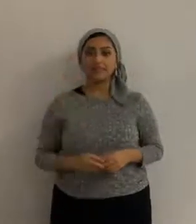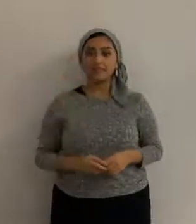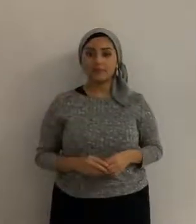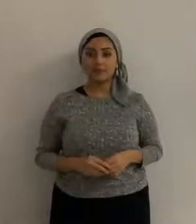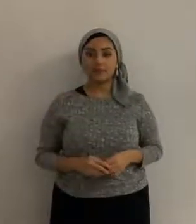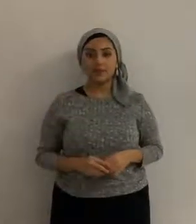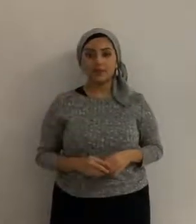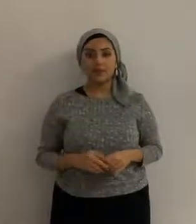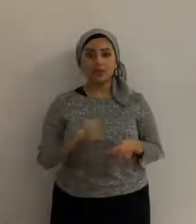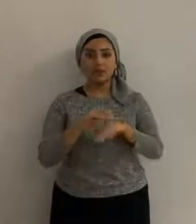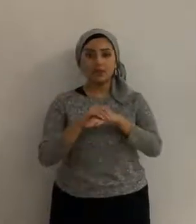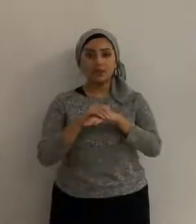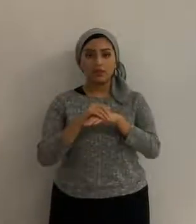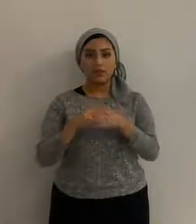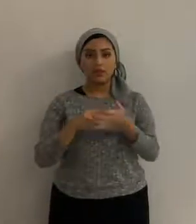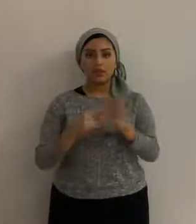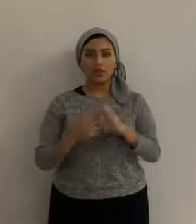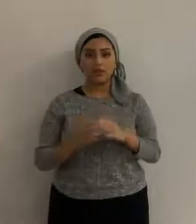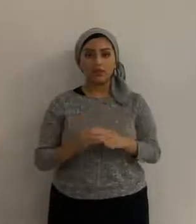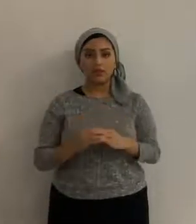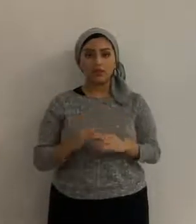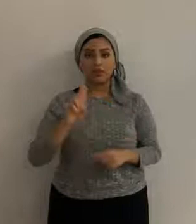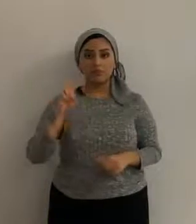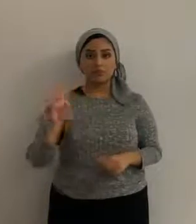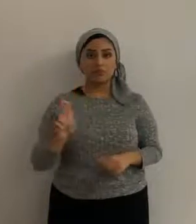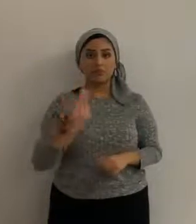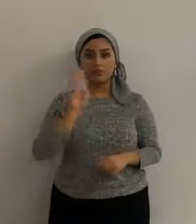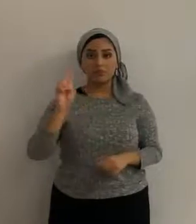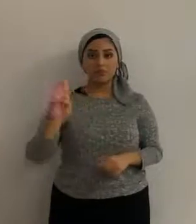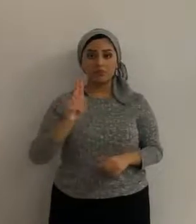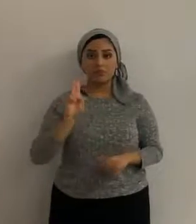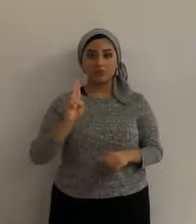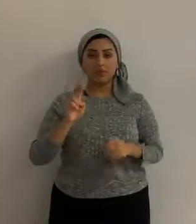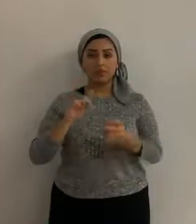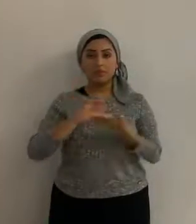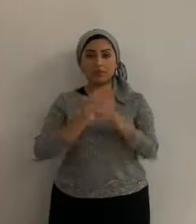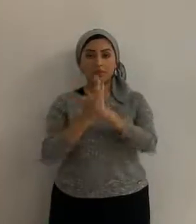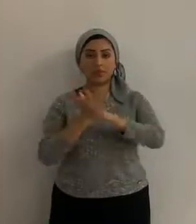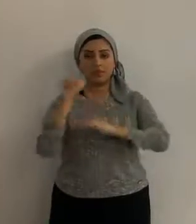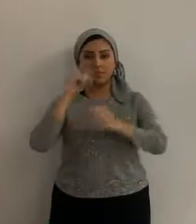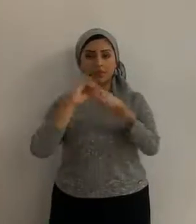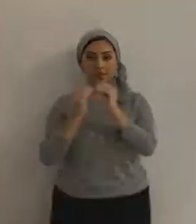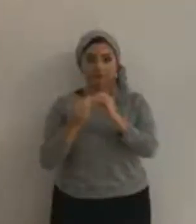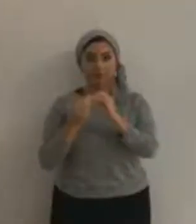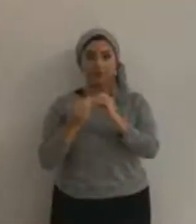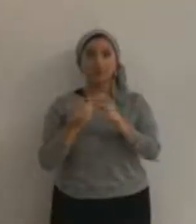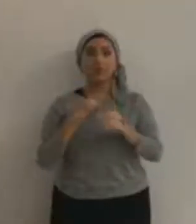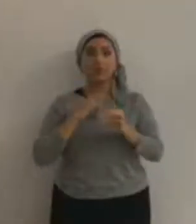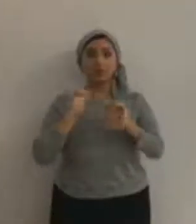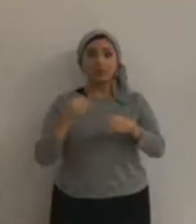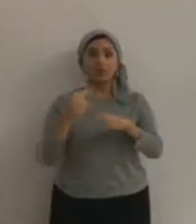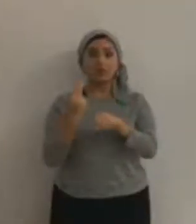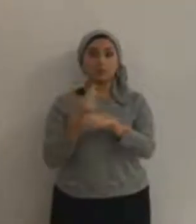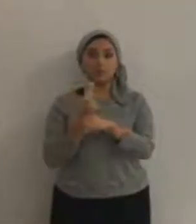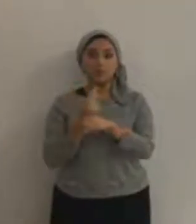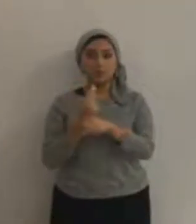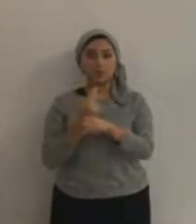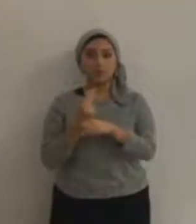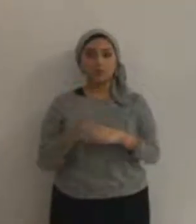en inglés significa Universal Transversor Mercator, es una unidad de medida, y entonces yo puedo utilizar en un